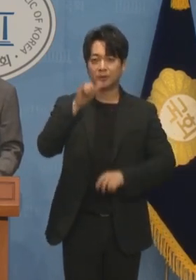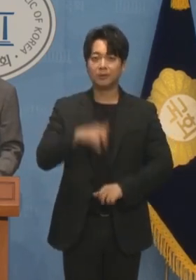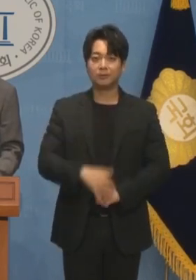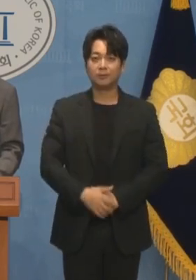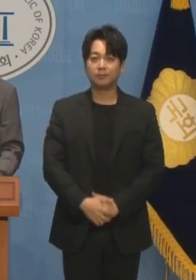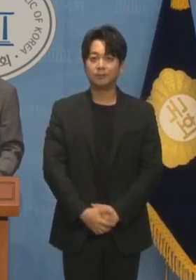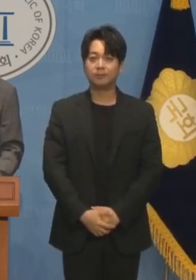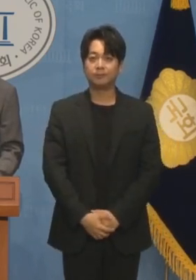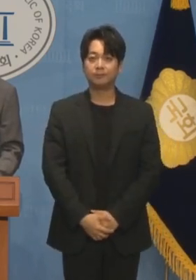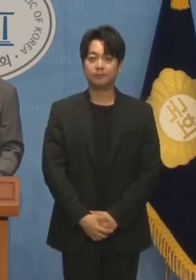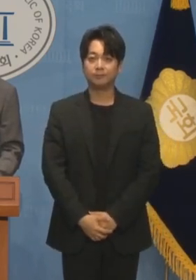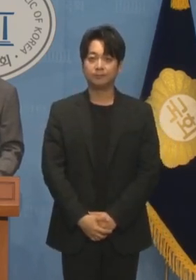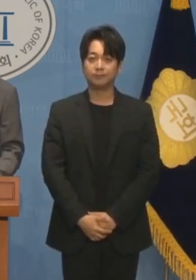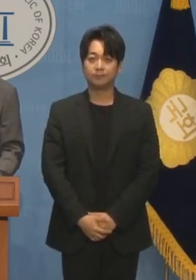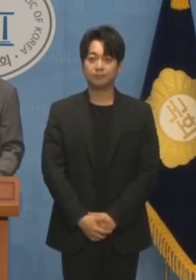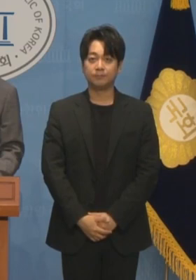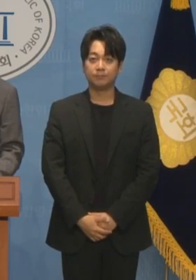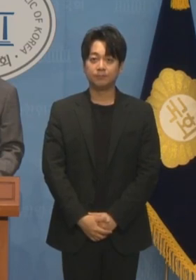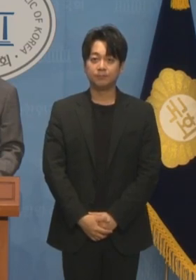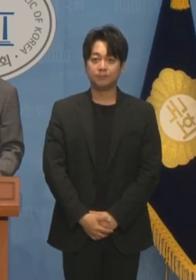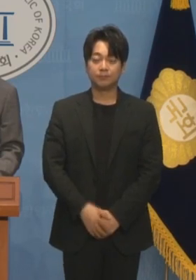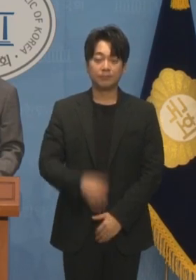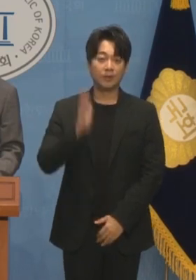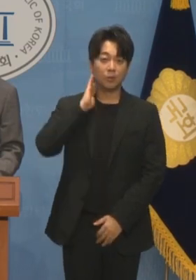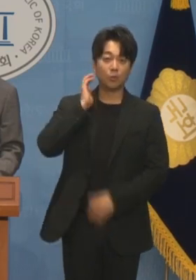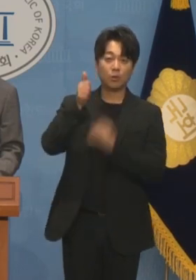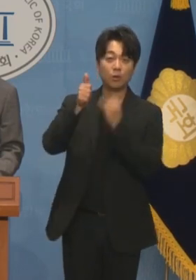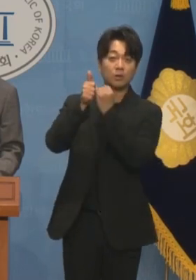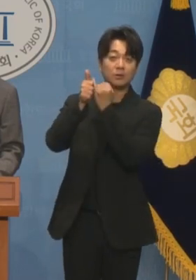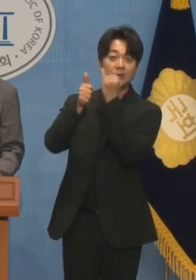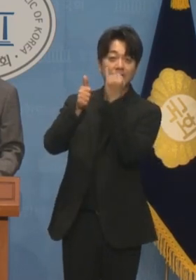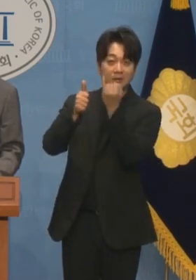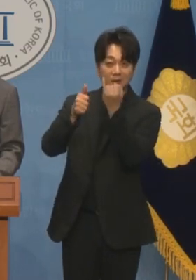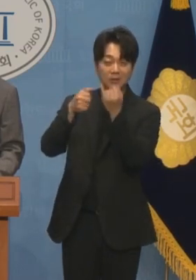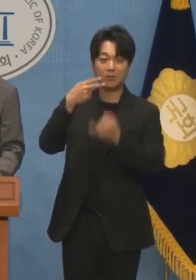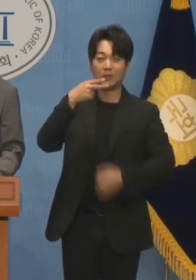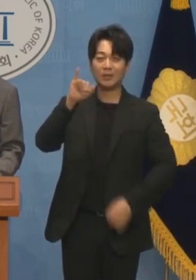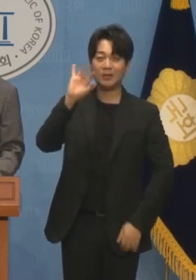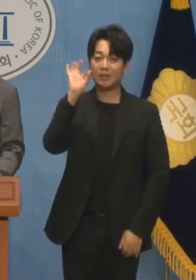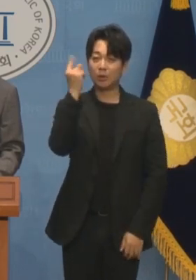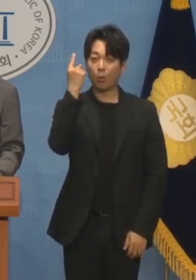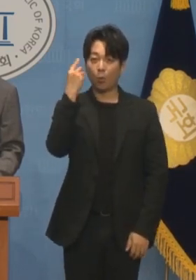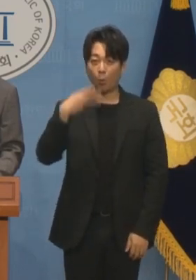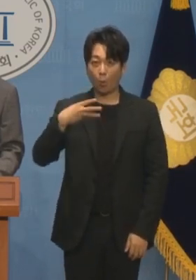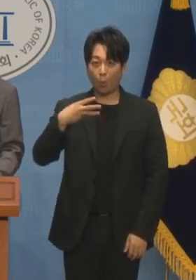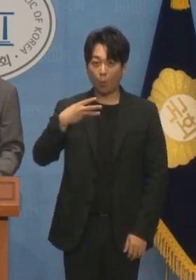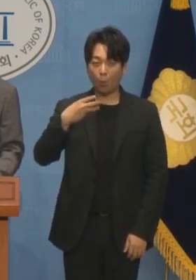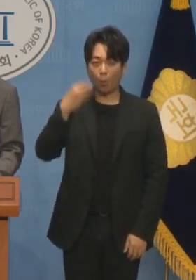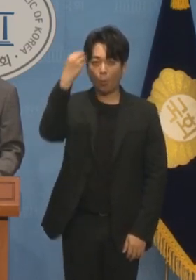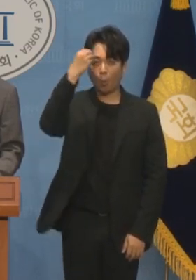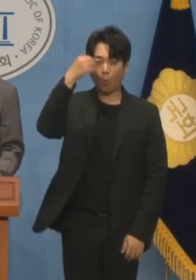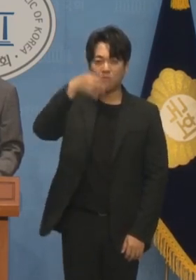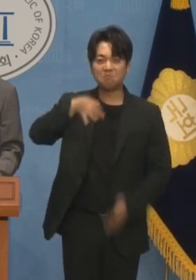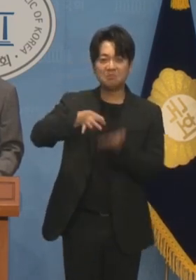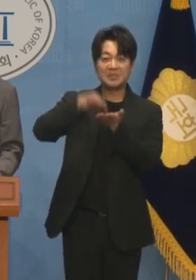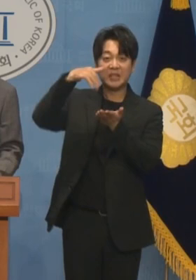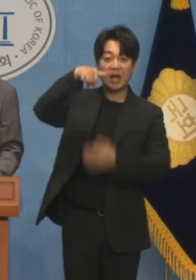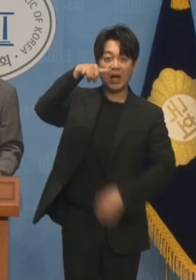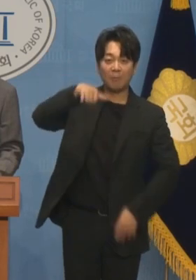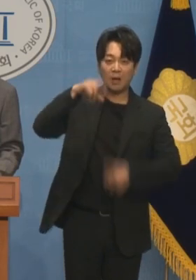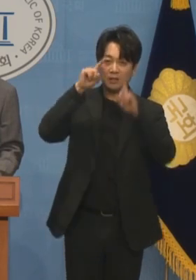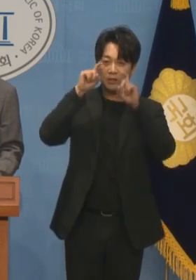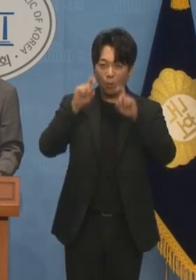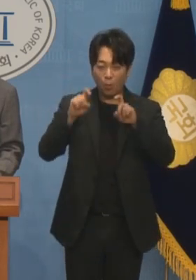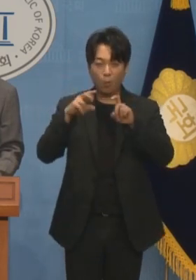자리는 디올배 또 총공 국정농단 등 김건희 여사를 비롯 윤석열 대통령